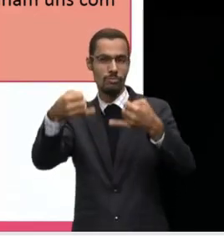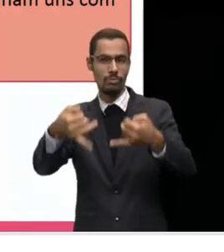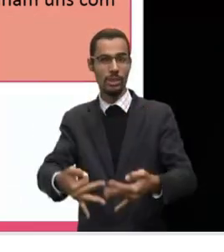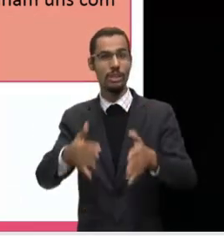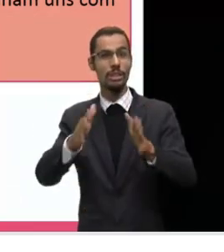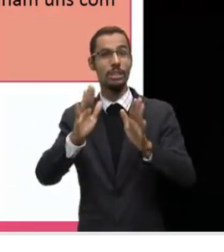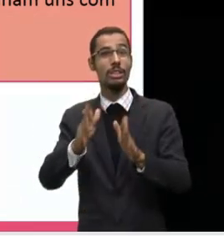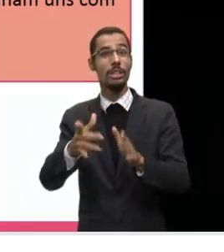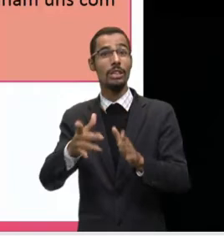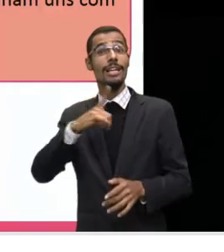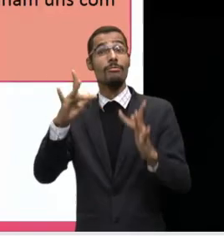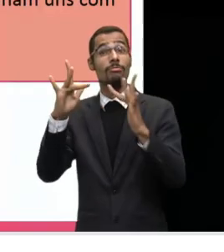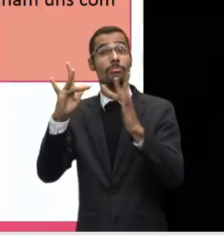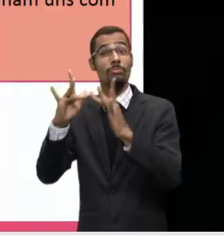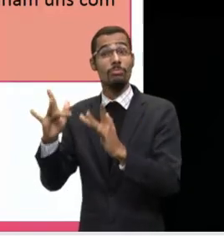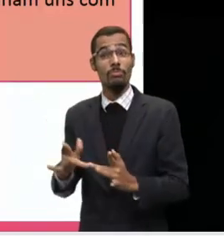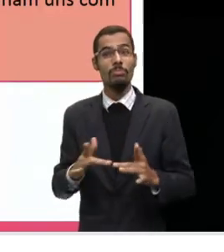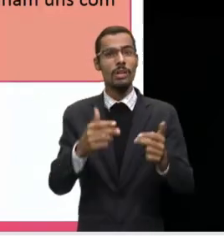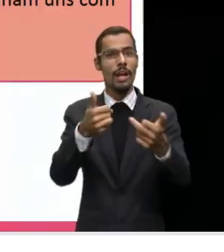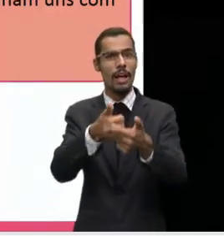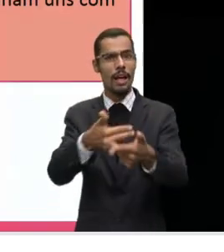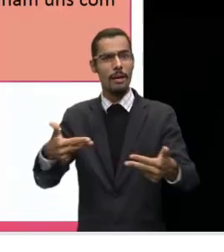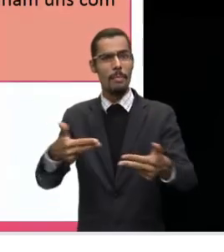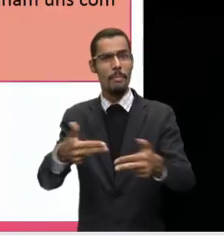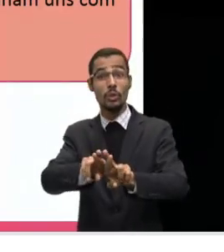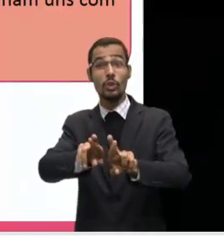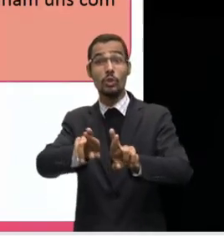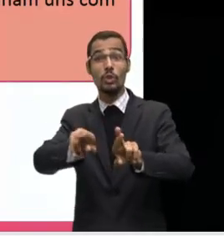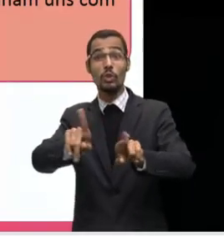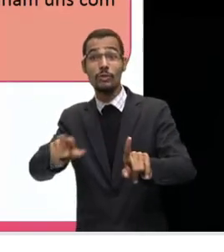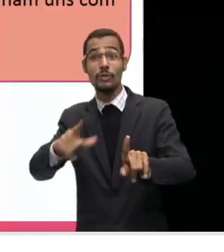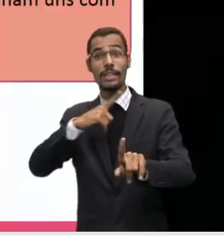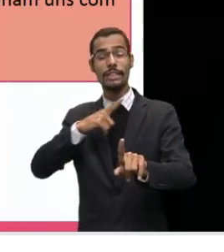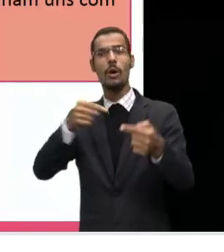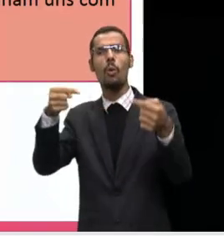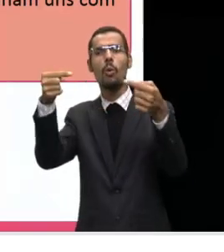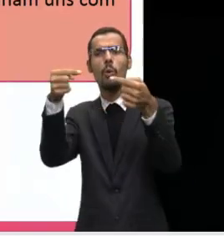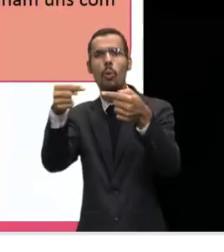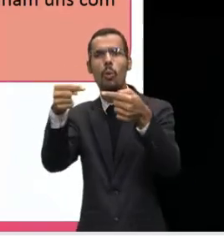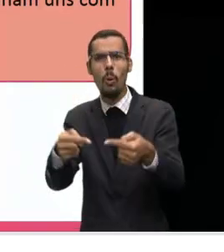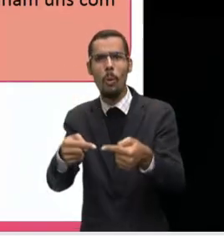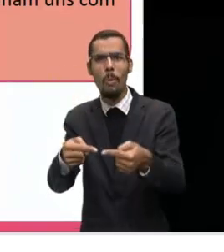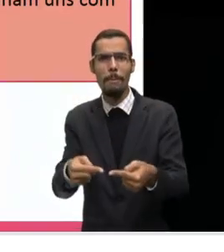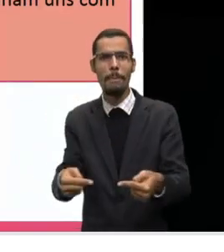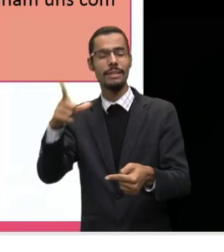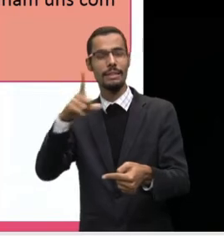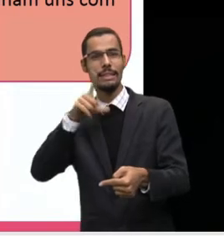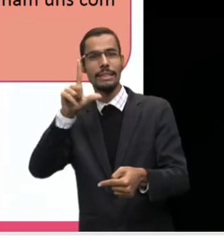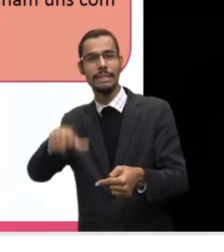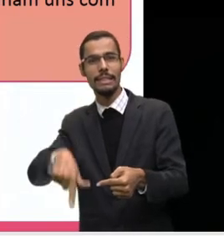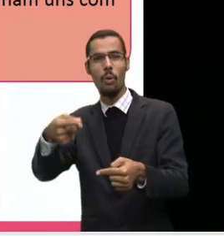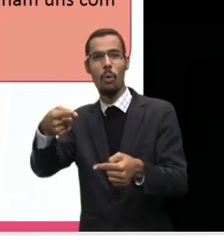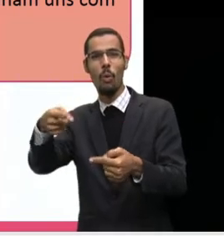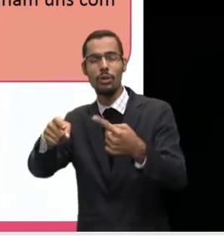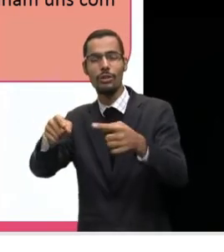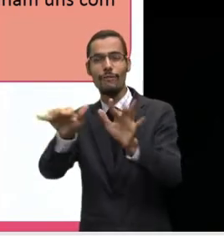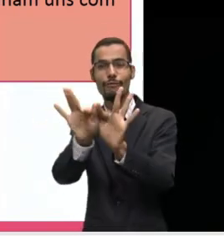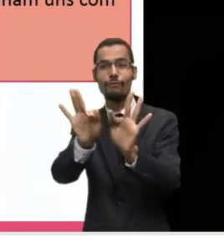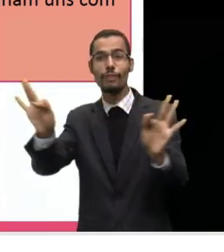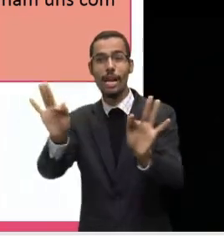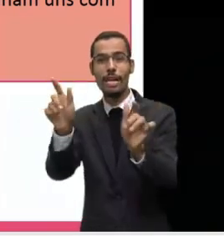e estabelece a relação entre os elementos de diferenciação e as condições que combinam uns com outros para